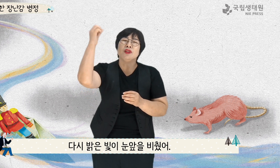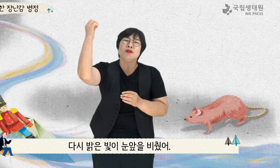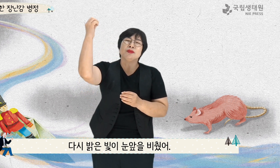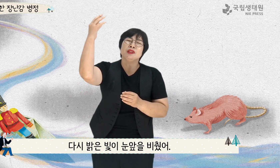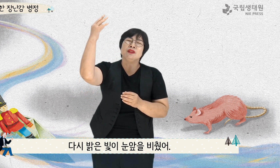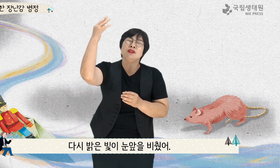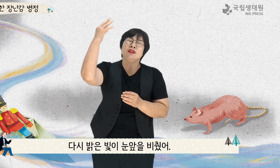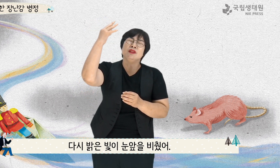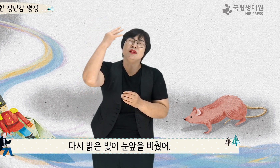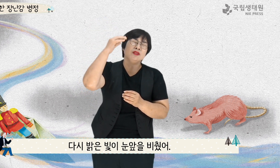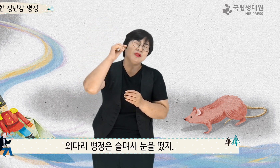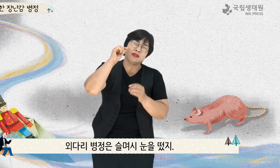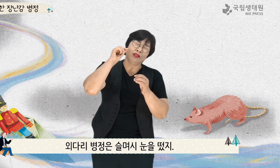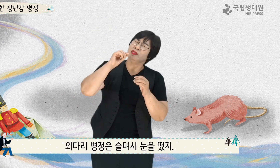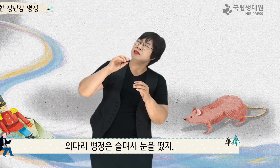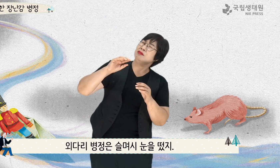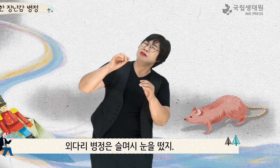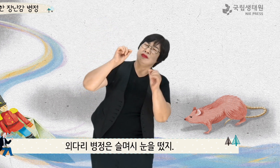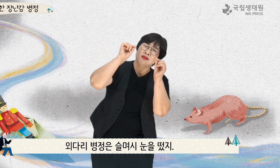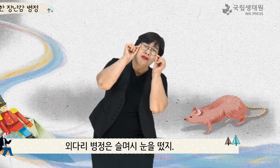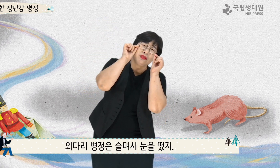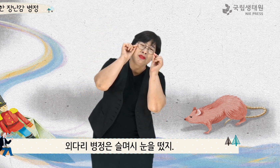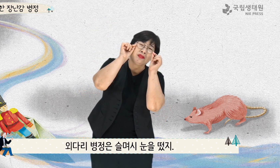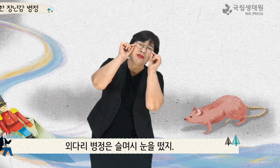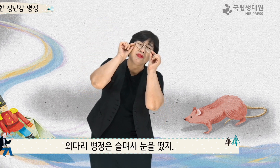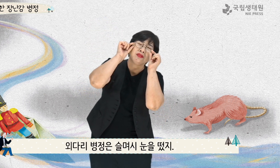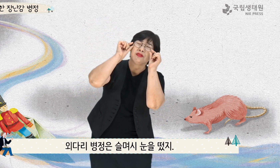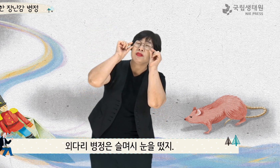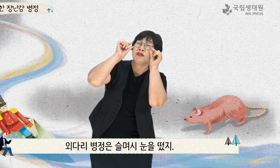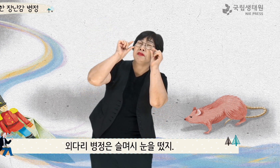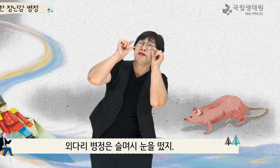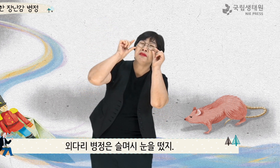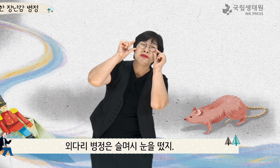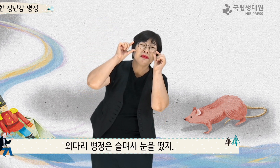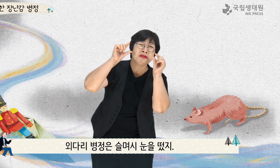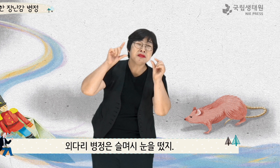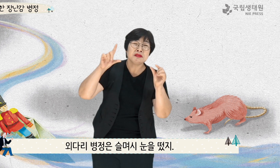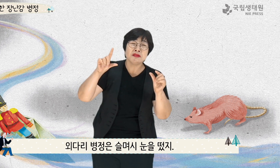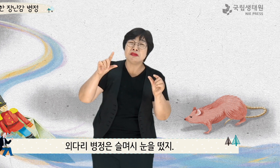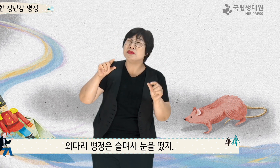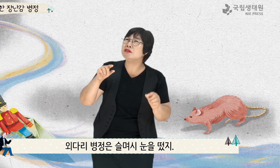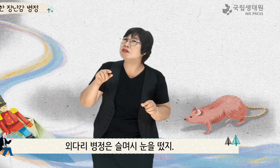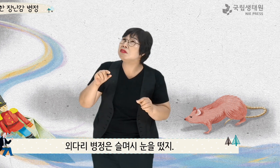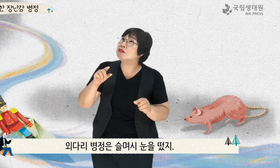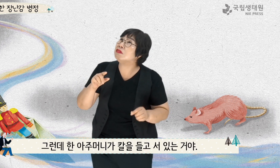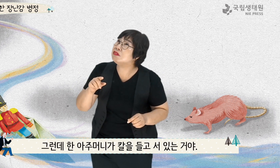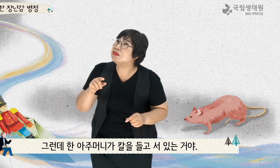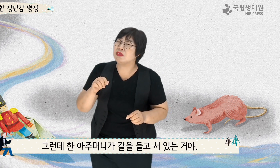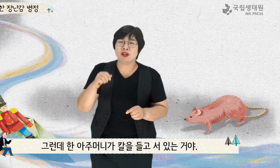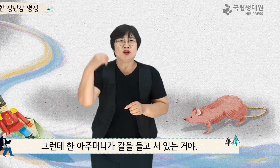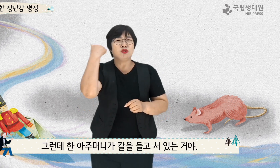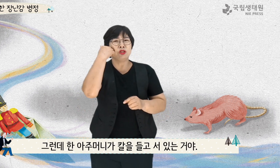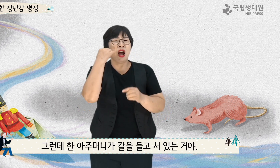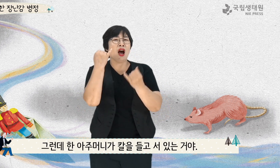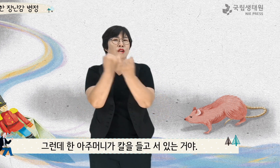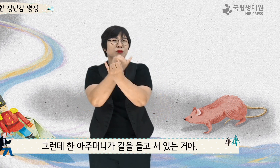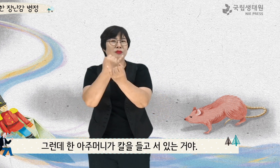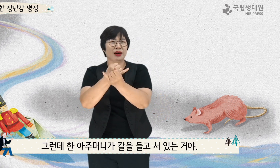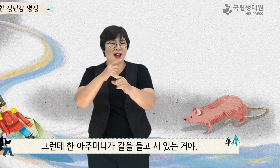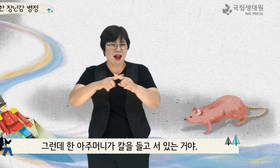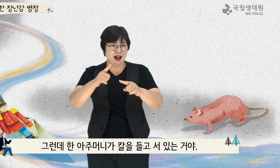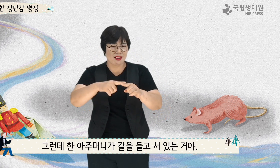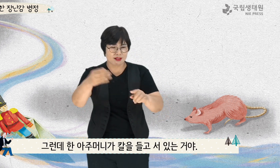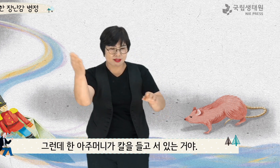다시 밝은 빛이 눈앞을 비추었어. 외다리 병정은 슬며시 눈을 떴지.